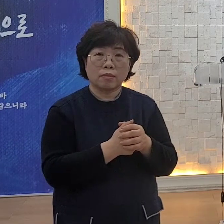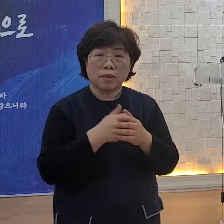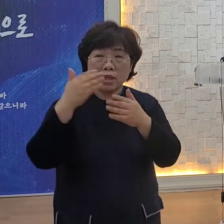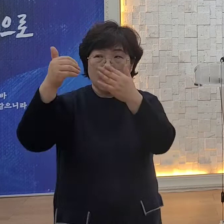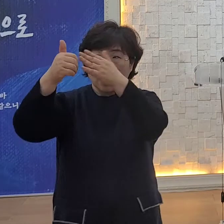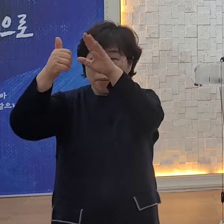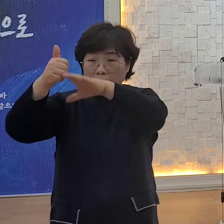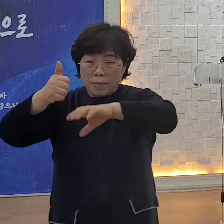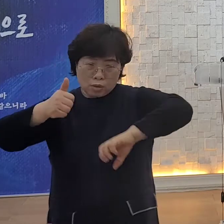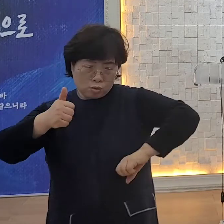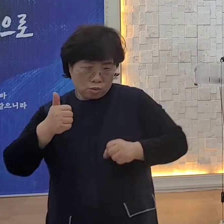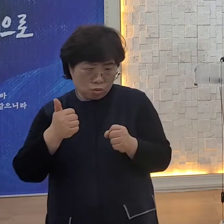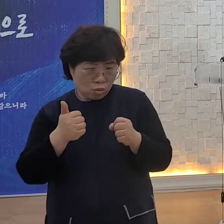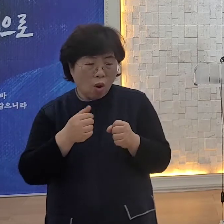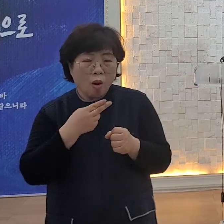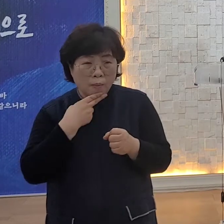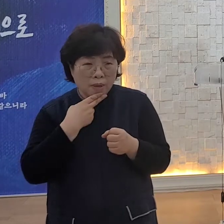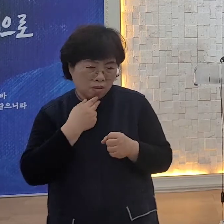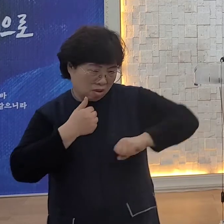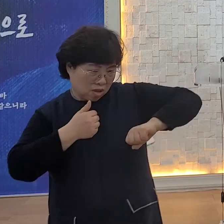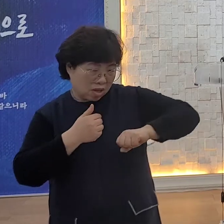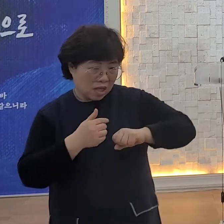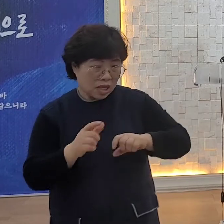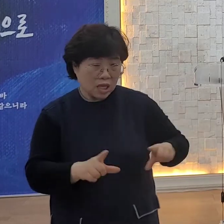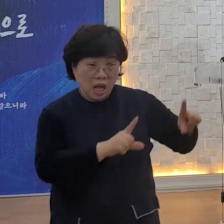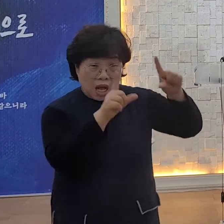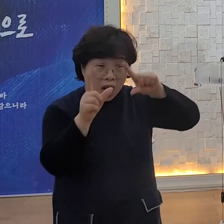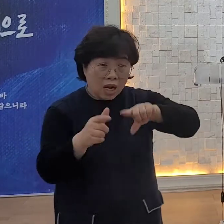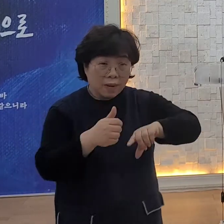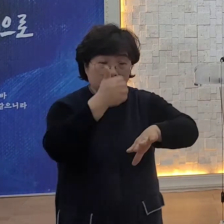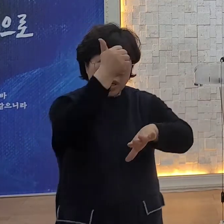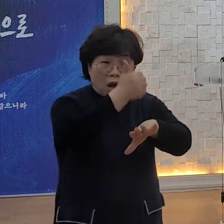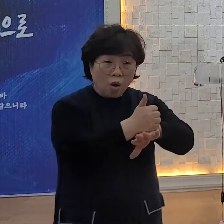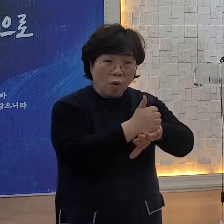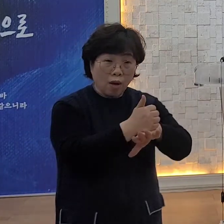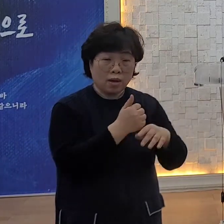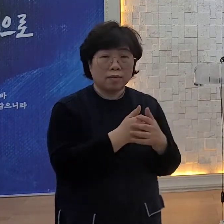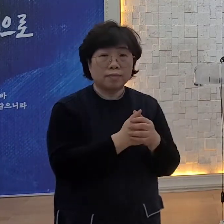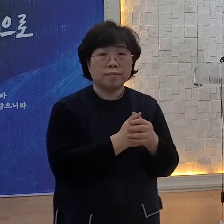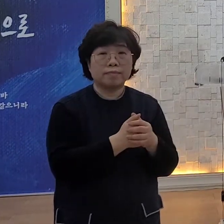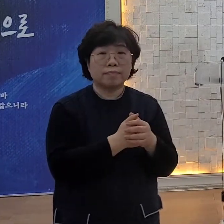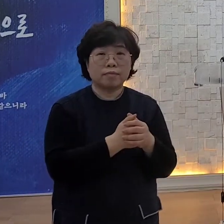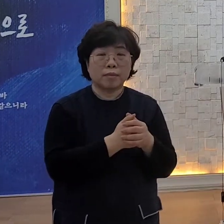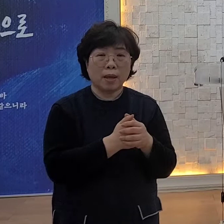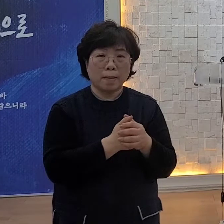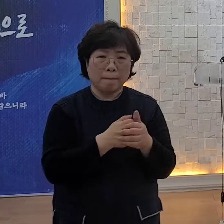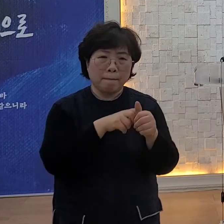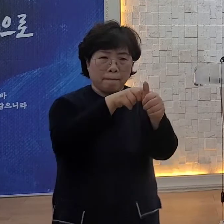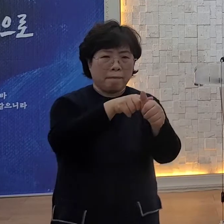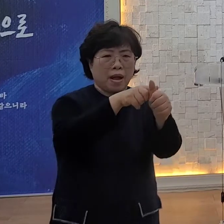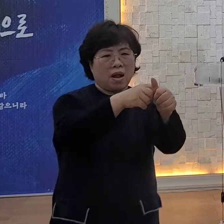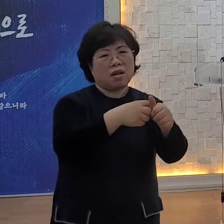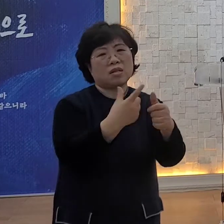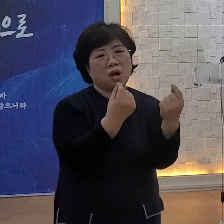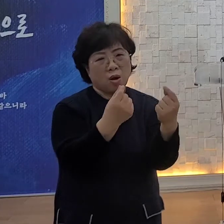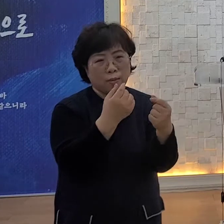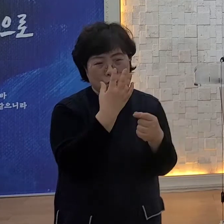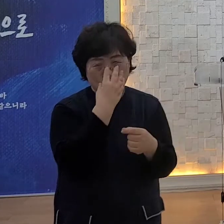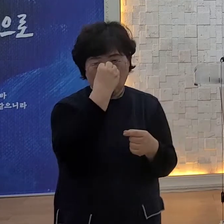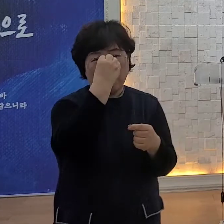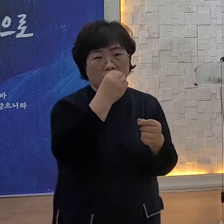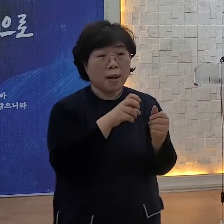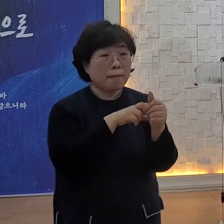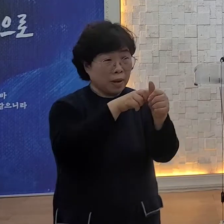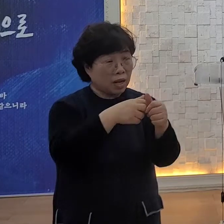것입니다. 그러니까 이 영리가 뭐예요? 물결을 거슬러 올라간 그 말처럼, 교만한 말처럼 뭘 해보겠다고